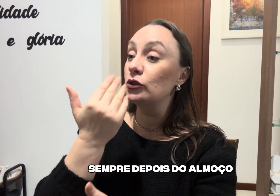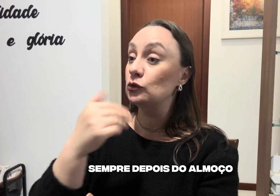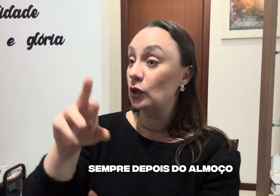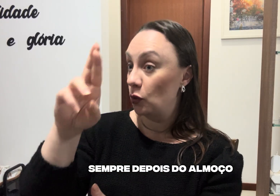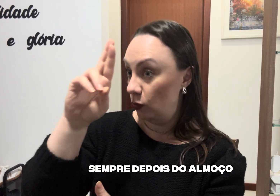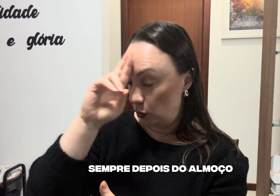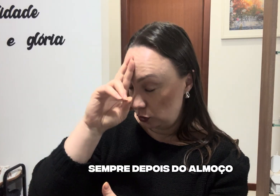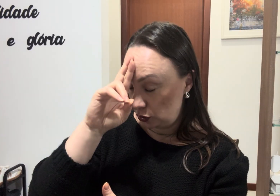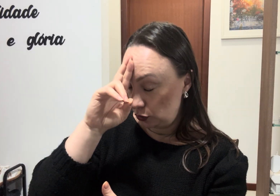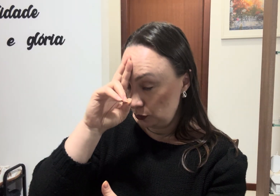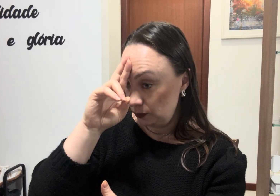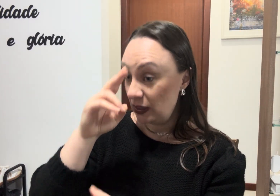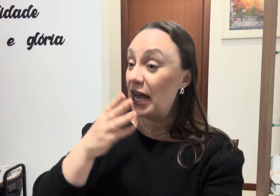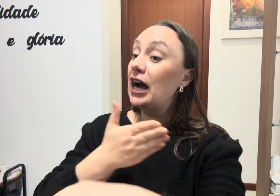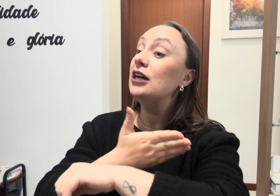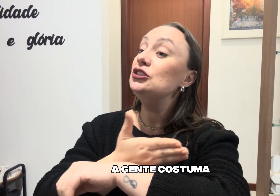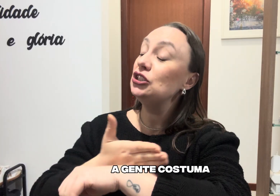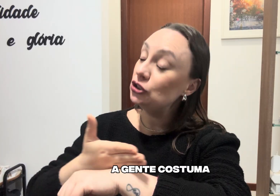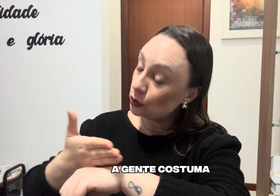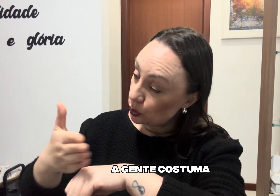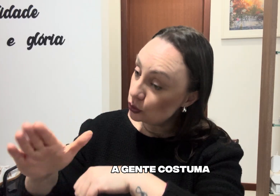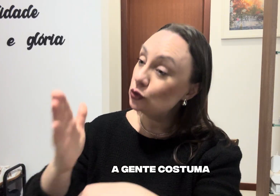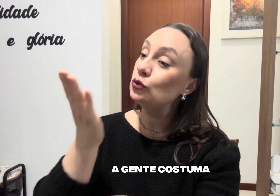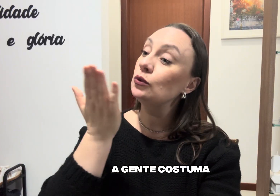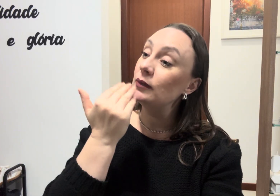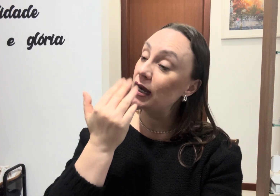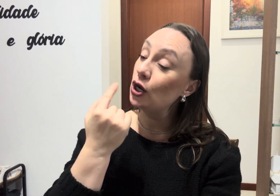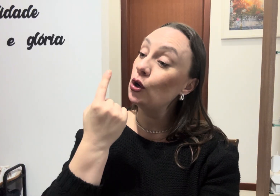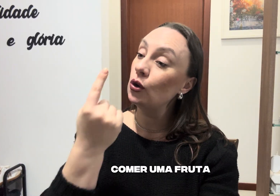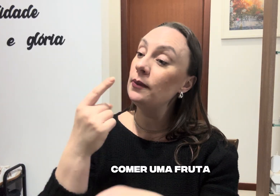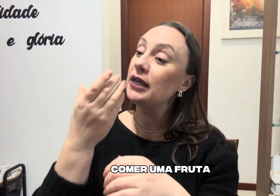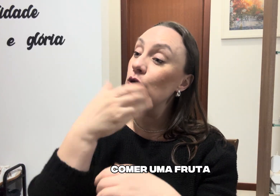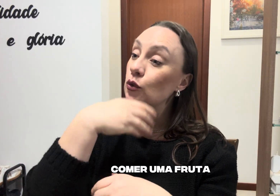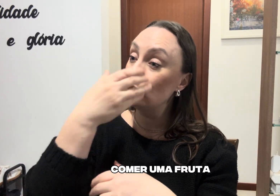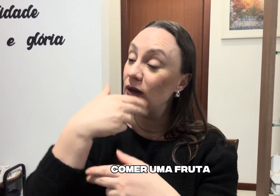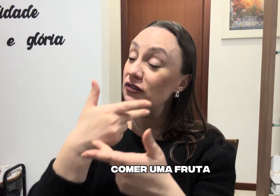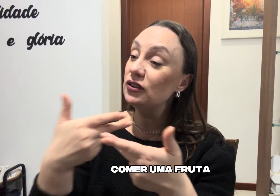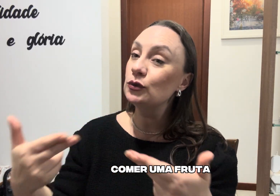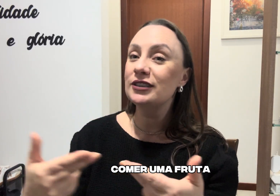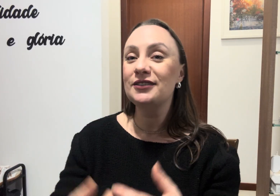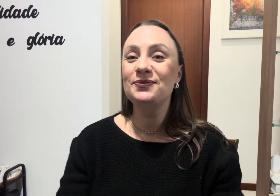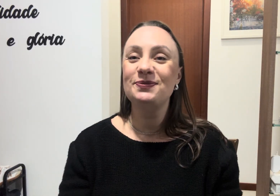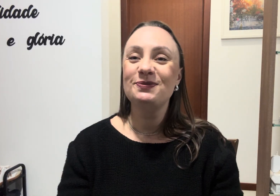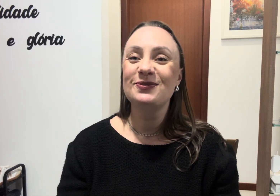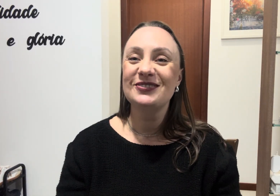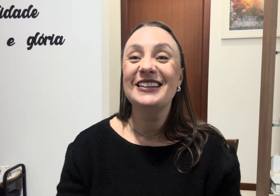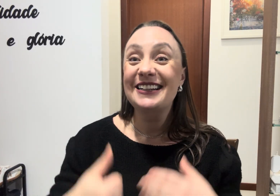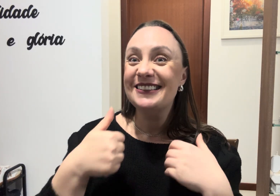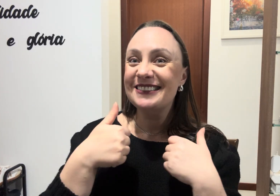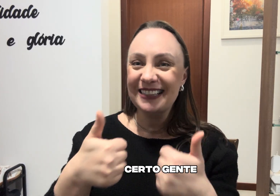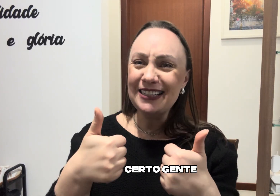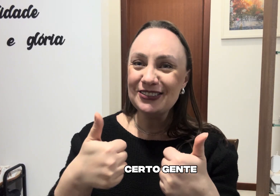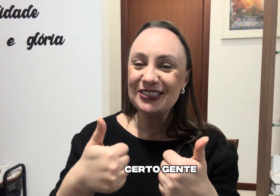do almoço, a gente costuma comer uma fruta. Certo,